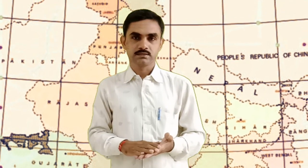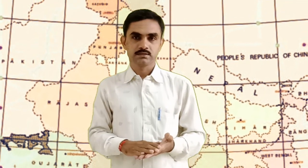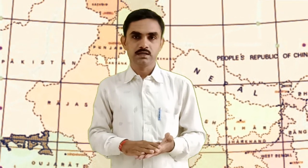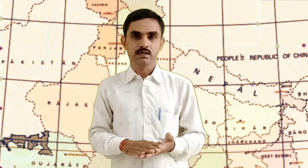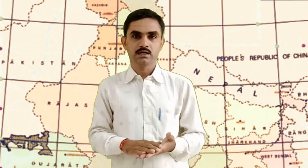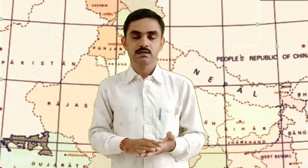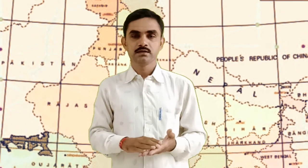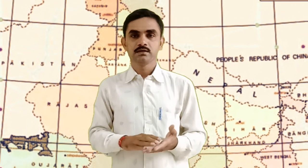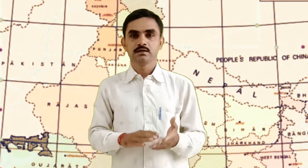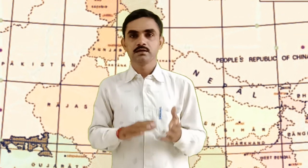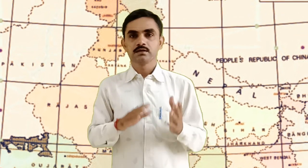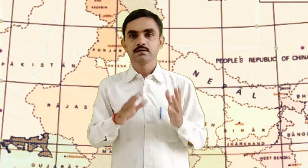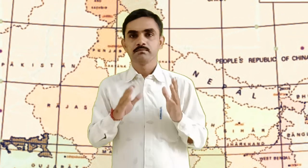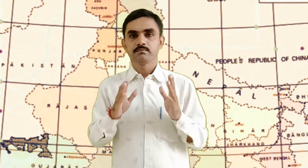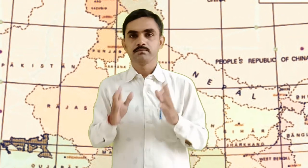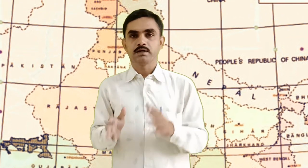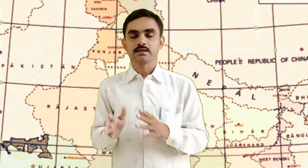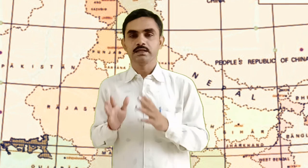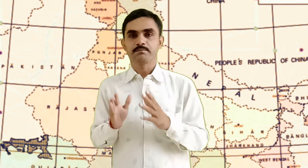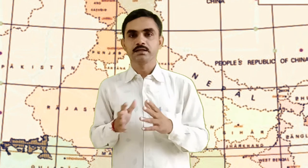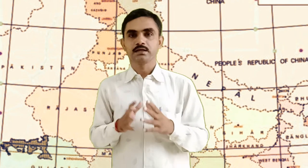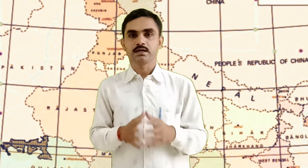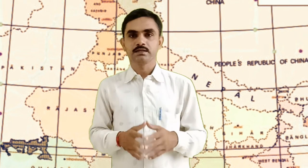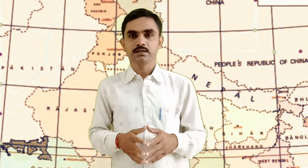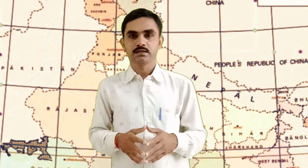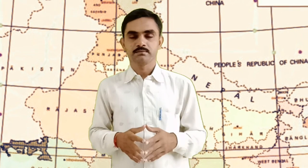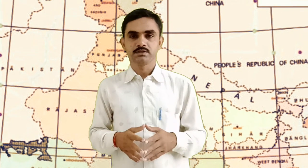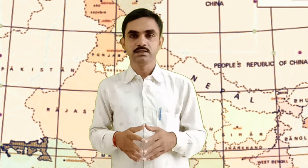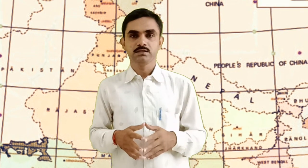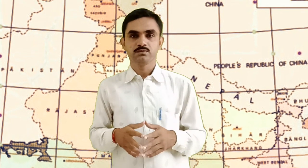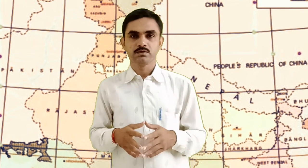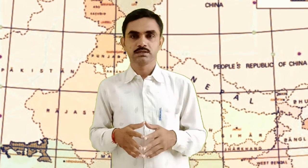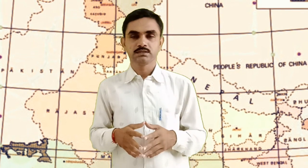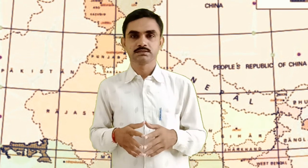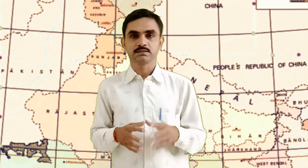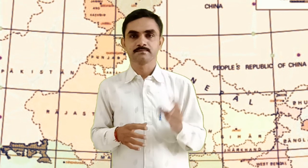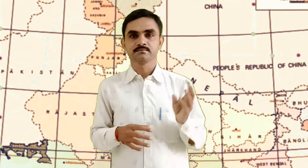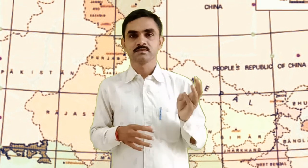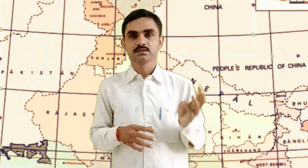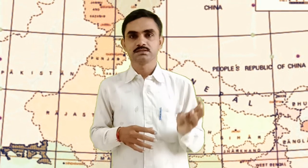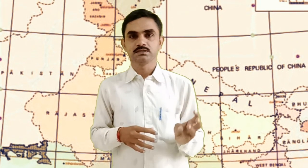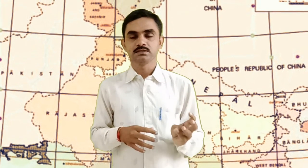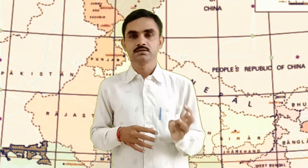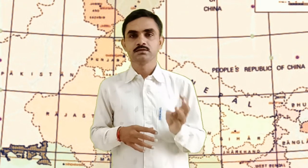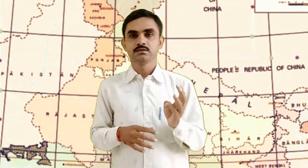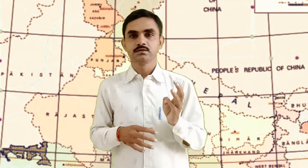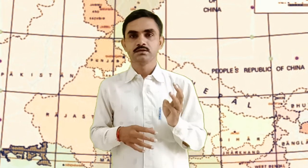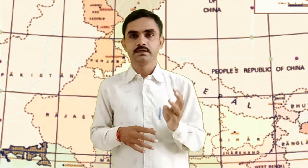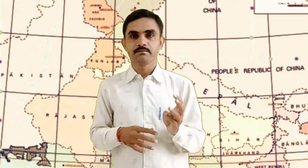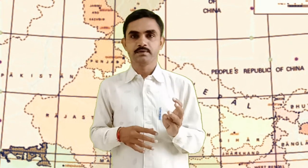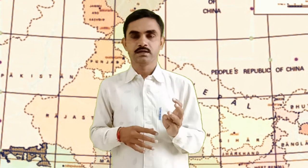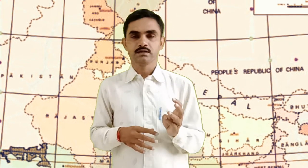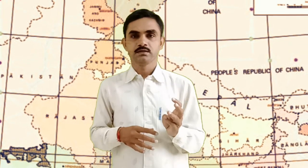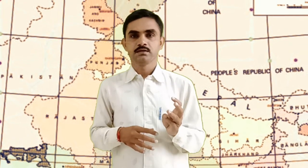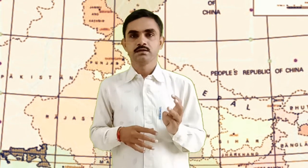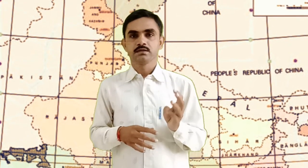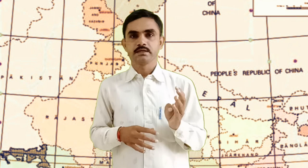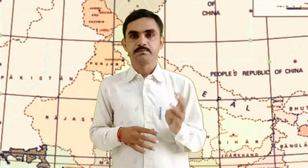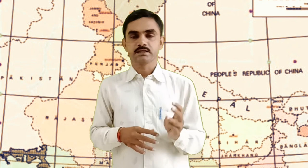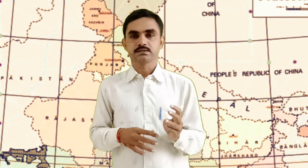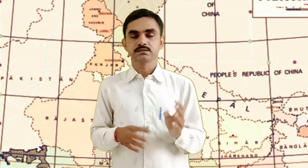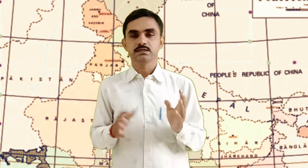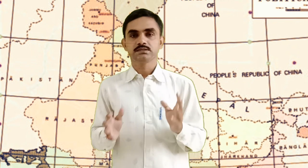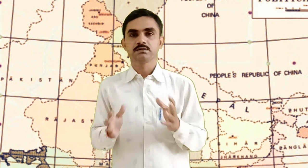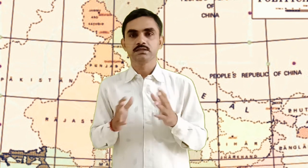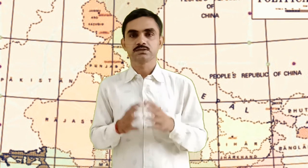કરે છે। આ ભાગને આપણે ઘાટીના નામથી ઓળખીએ છીએ। ચીન, નેપાળ